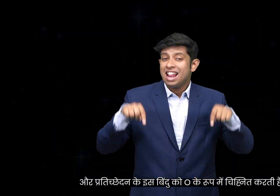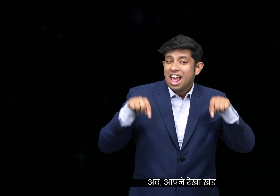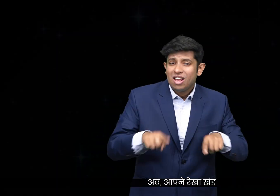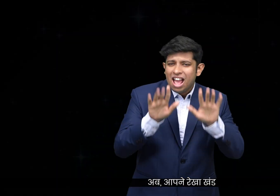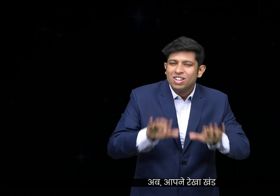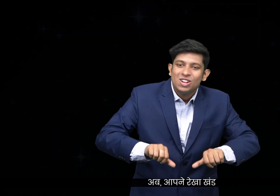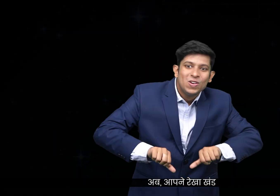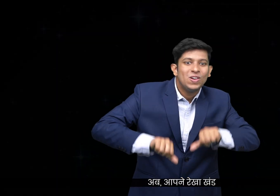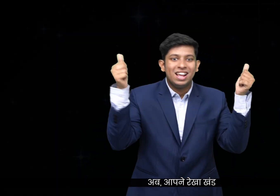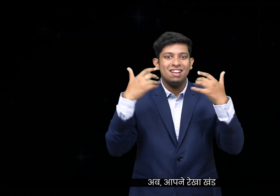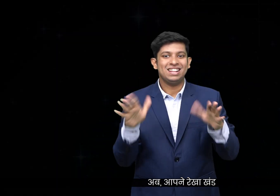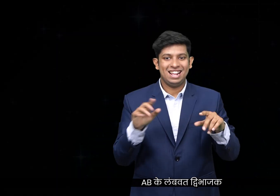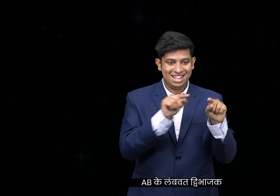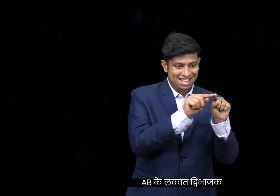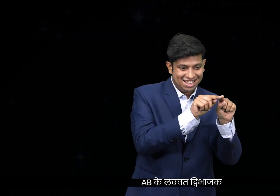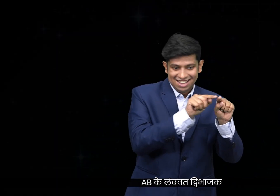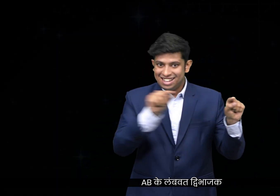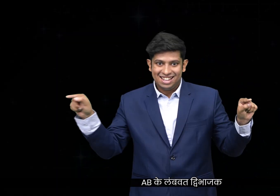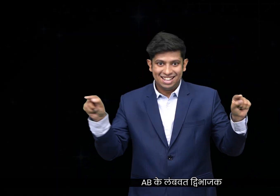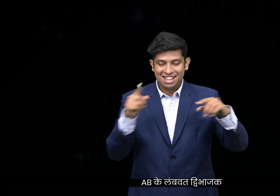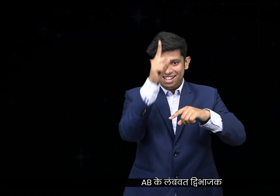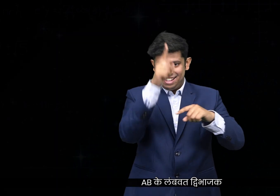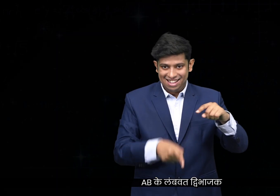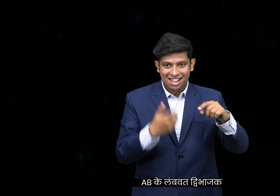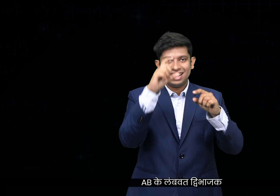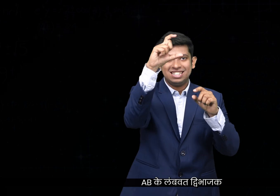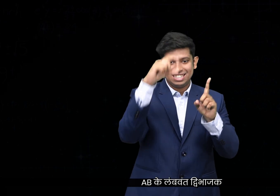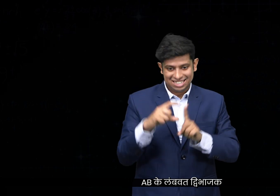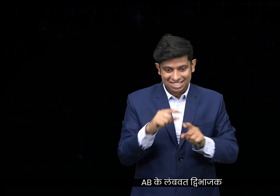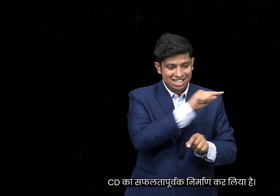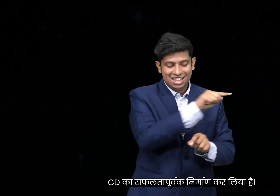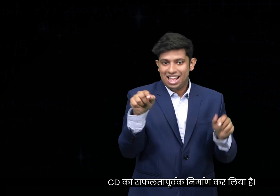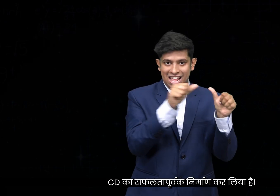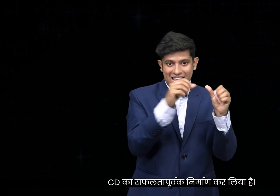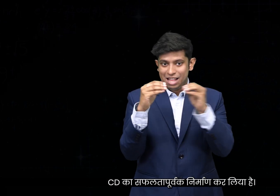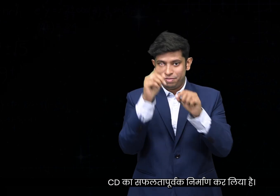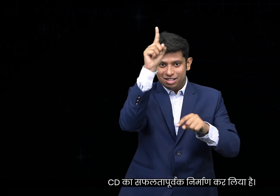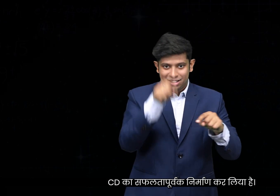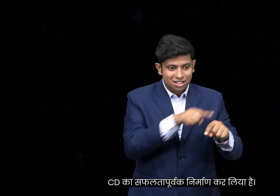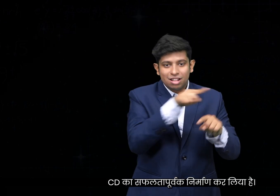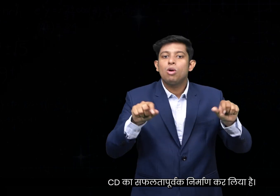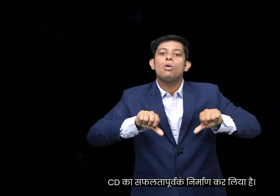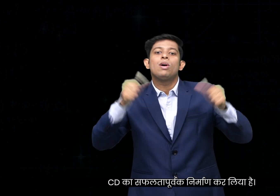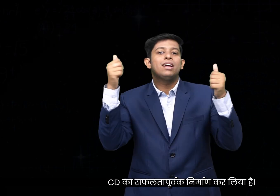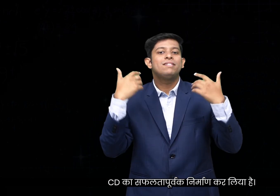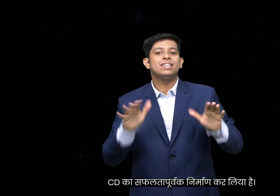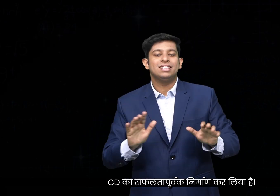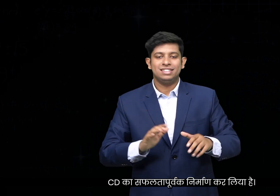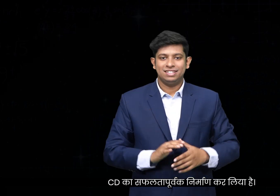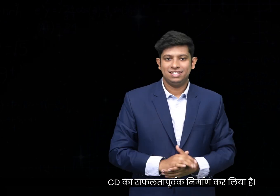अब अपने रेखाखंड AB के लंबवत द्विभाजक CD का सफलतापूर्वक निर्माण कर